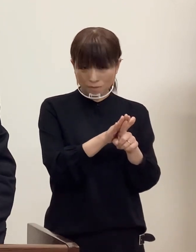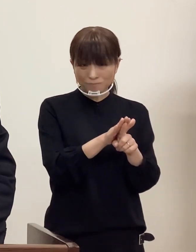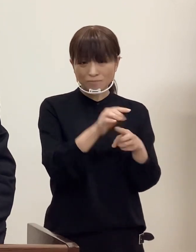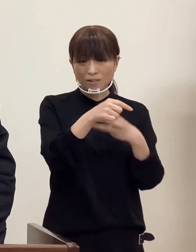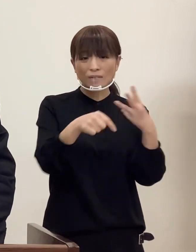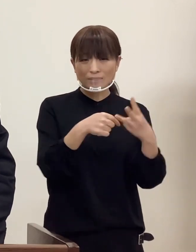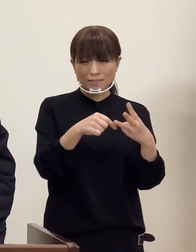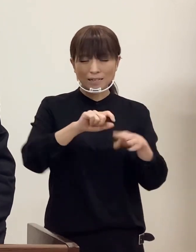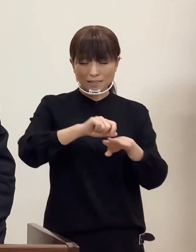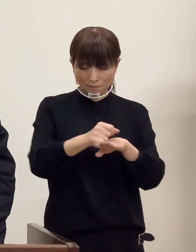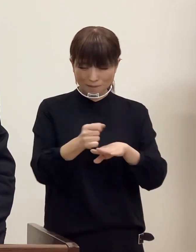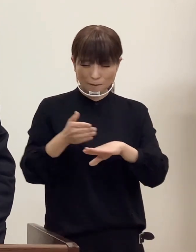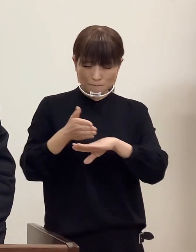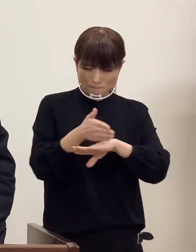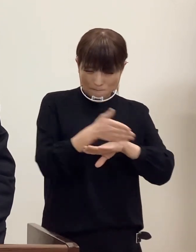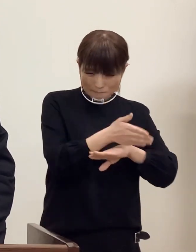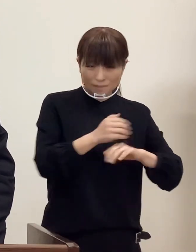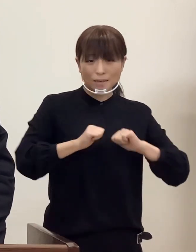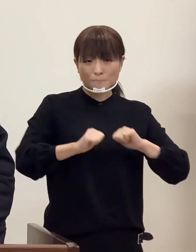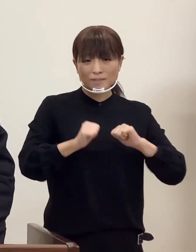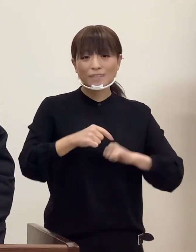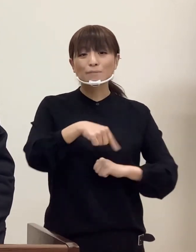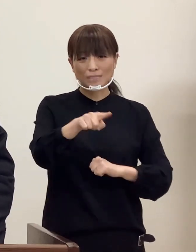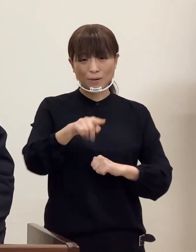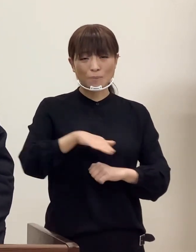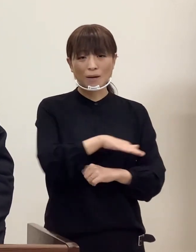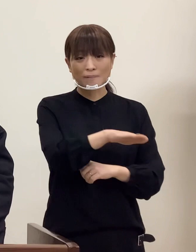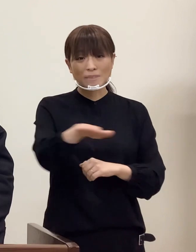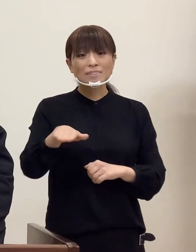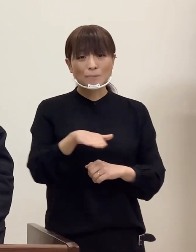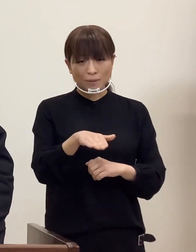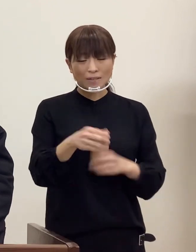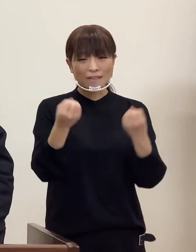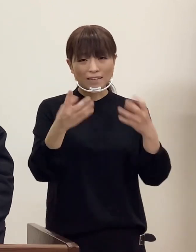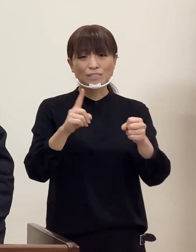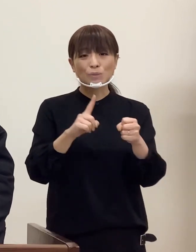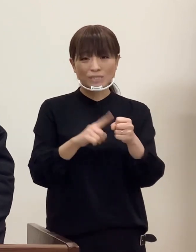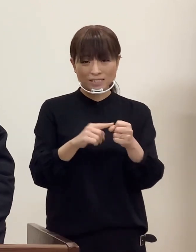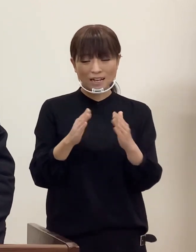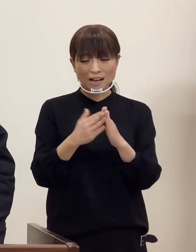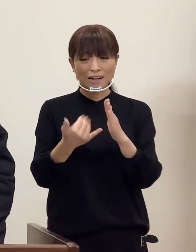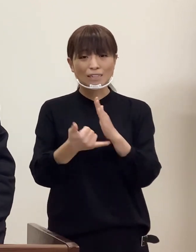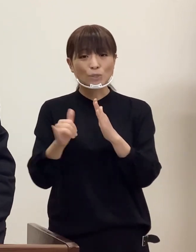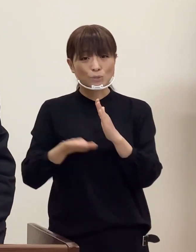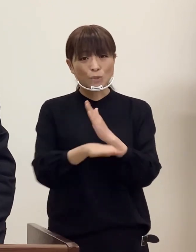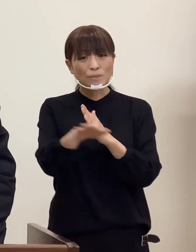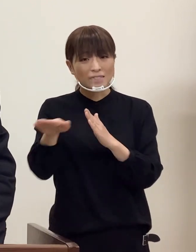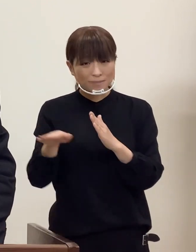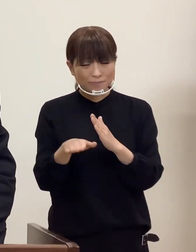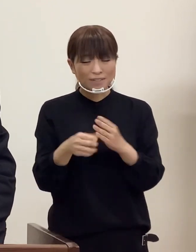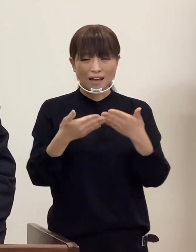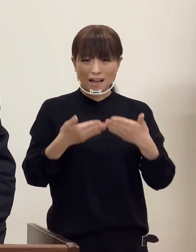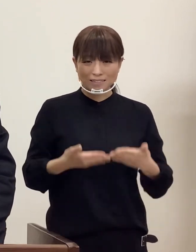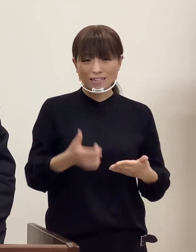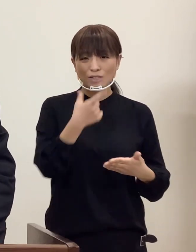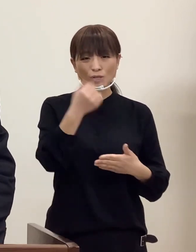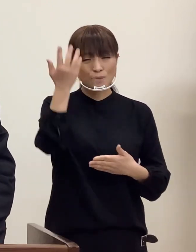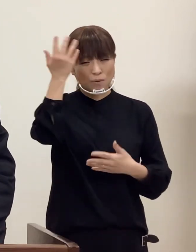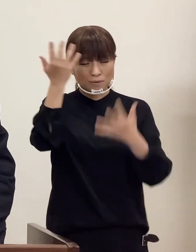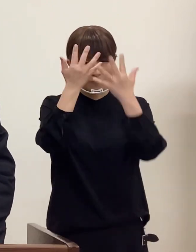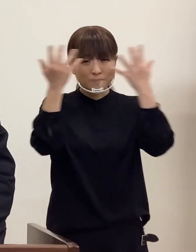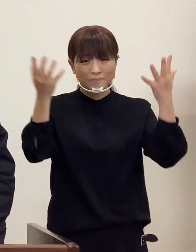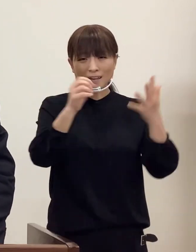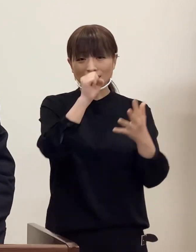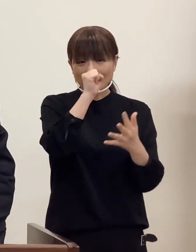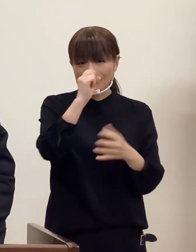りましょう。新しい年が皆様にとりまして、皆様のご家族にとりまして、安心と希望に満ちた